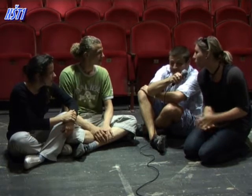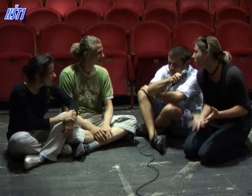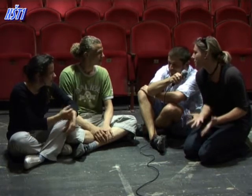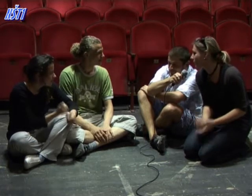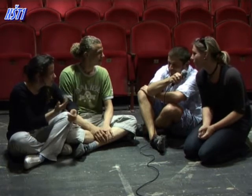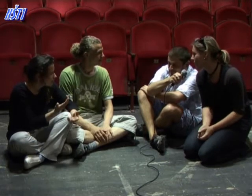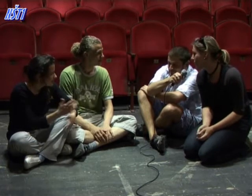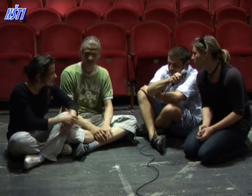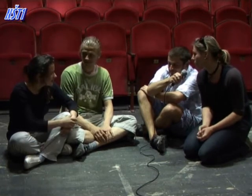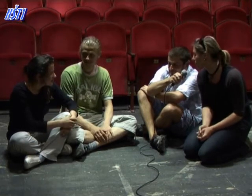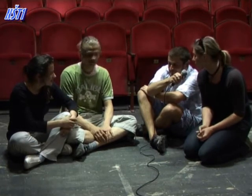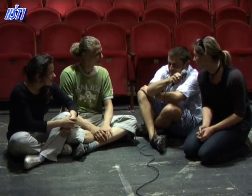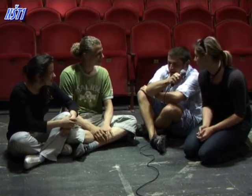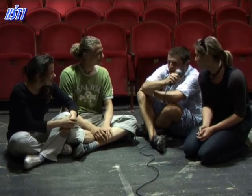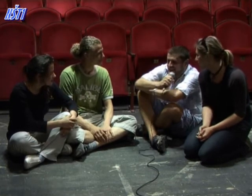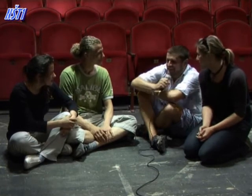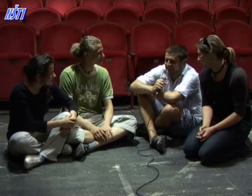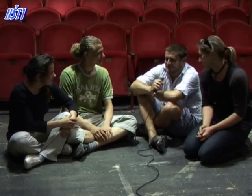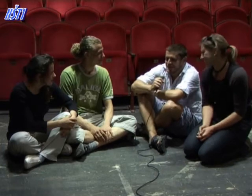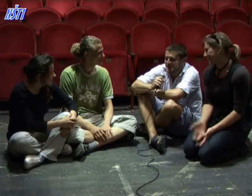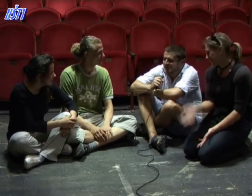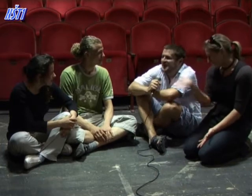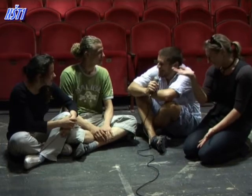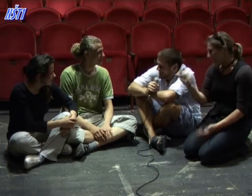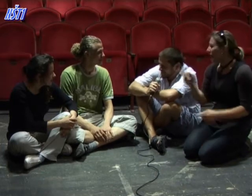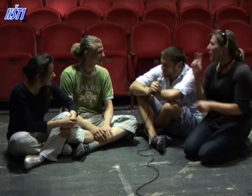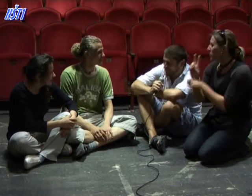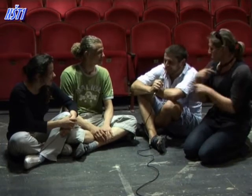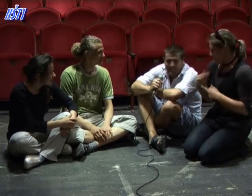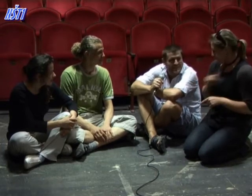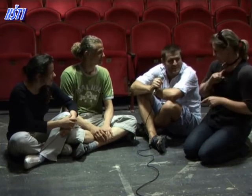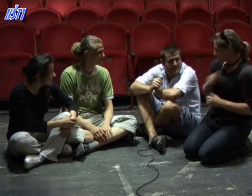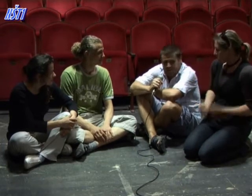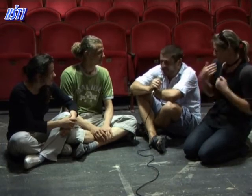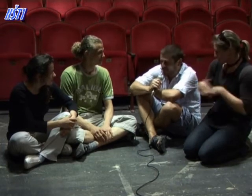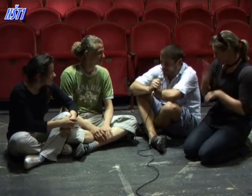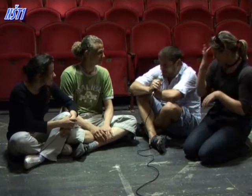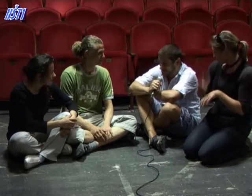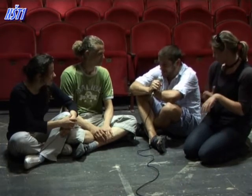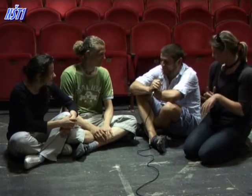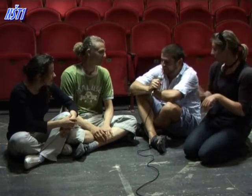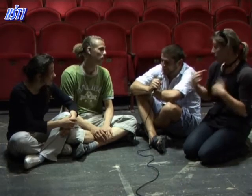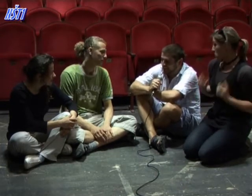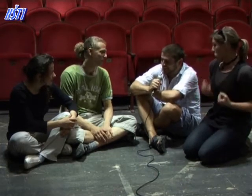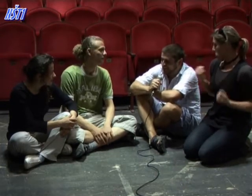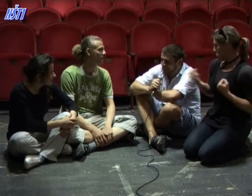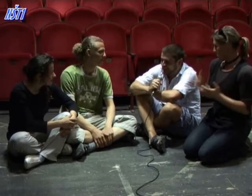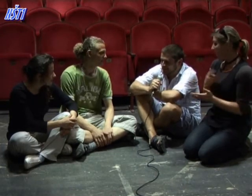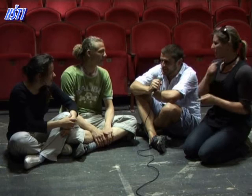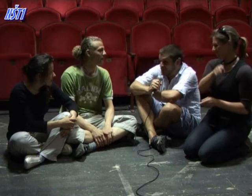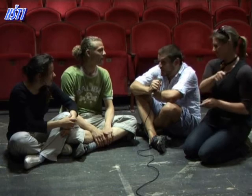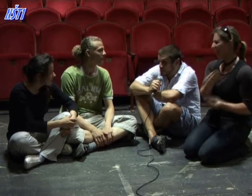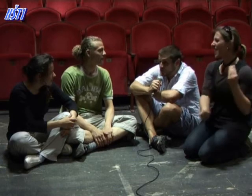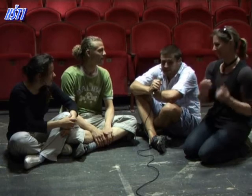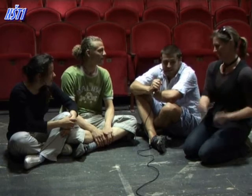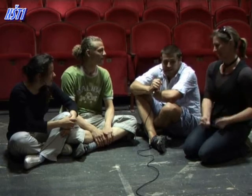všechno mohl vysvětlit, jak se to dařilo? Tak pro mě to není ani tak těžký, ono je to těžký pro něj, že jo.